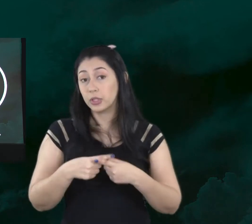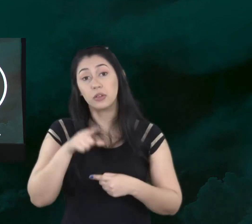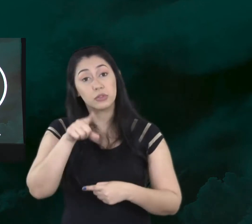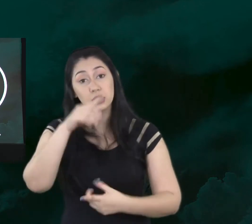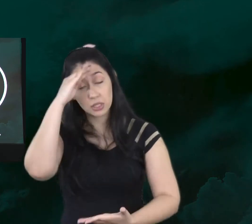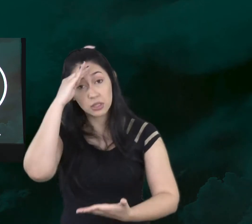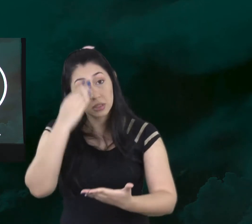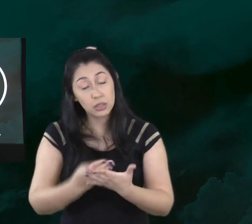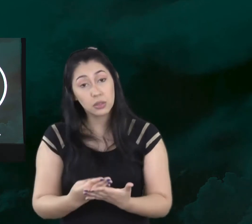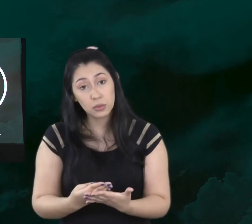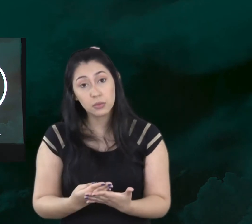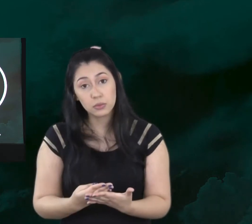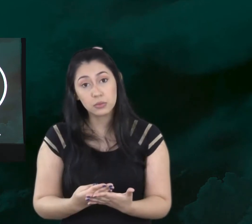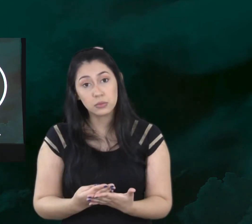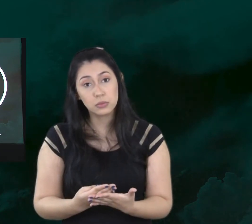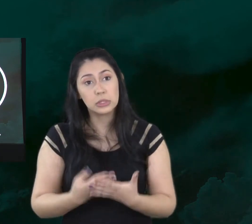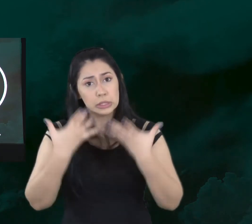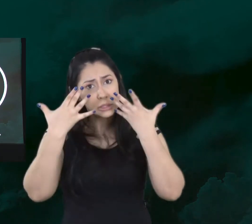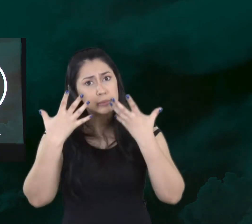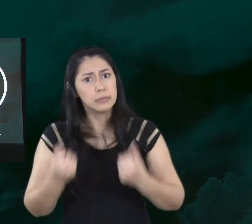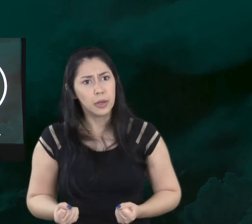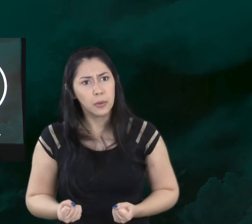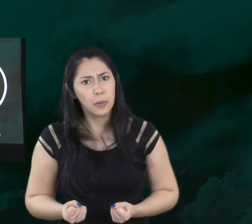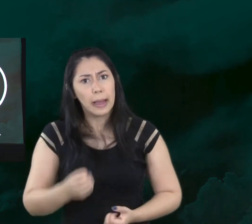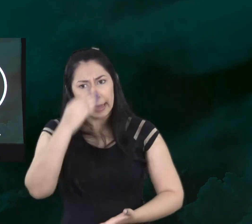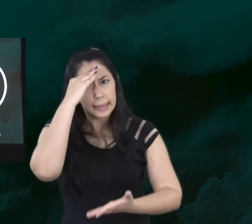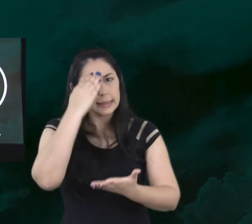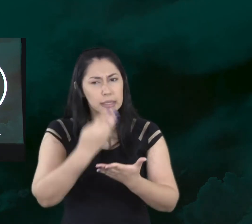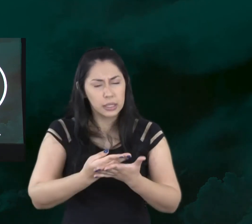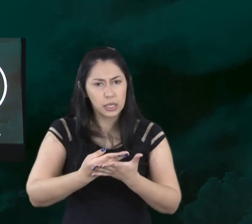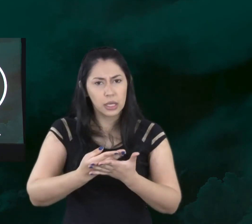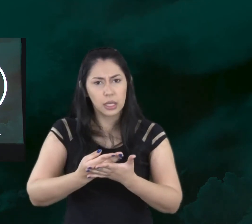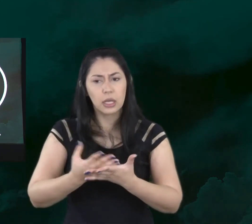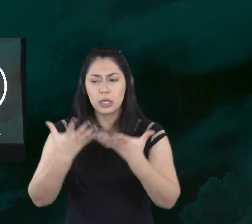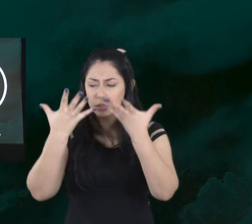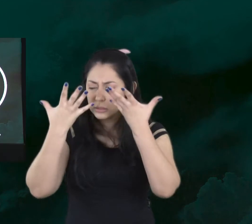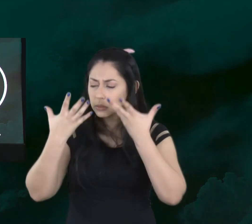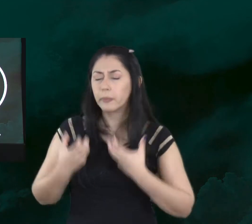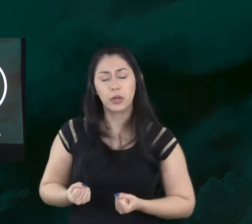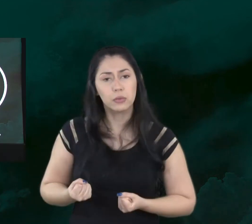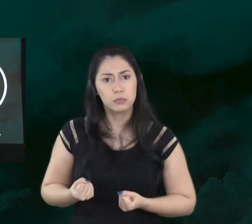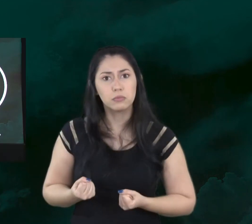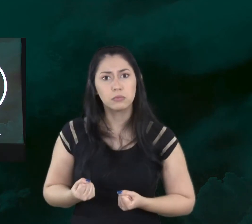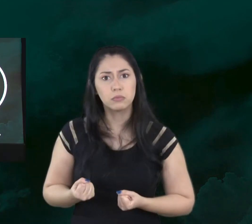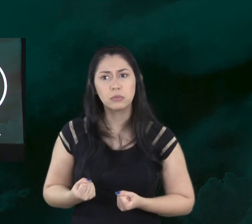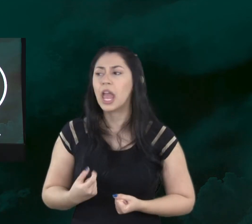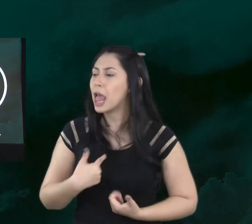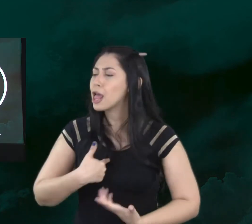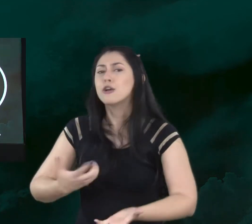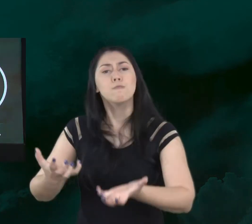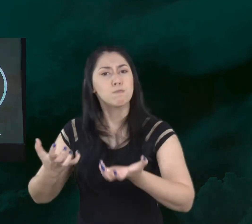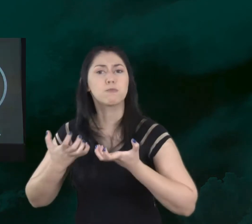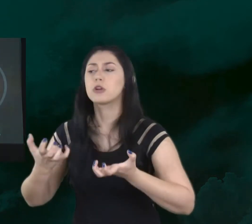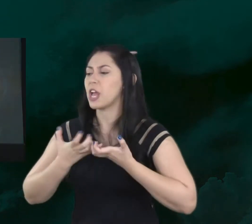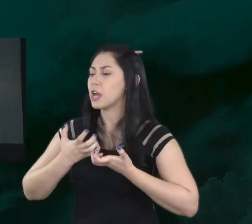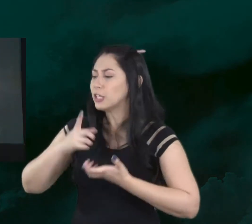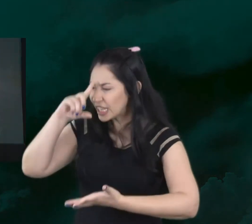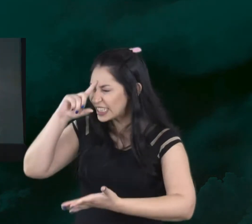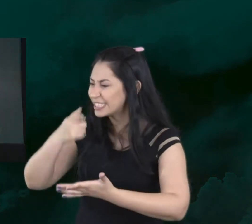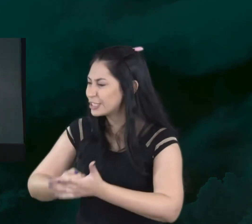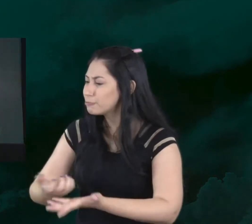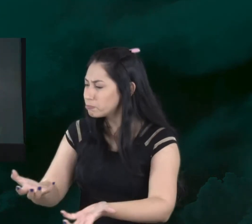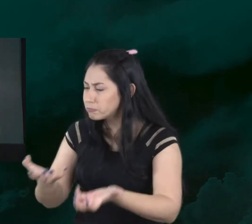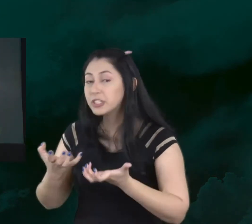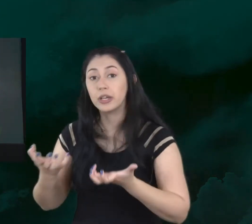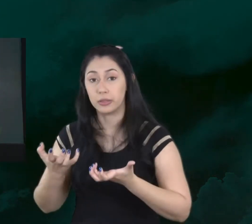você creu. Crer é receber. Então você recebeu, você disse eu quero, recebeu, né?